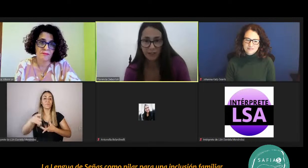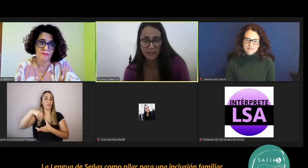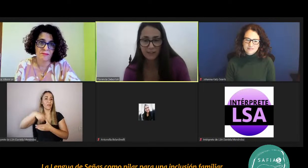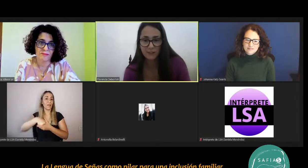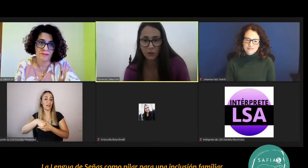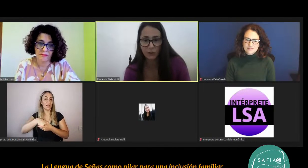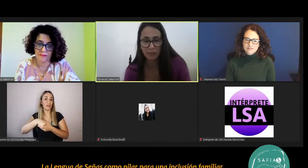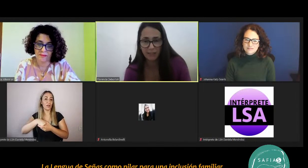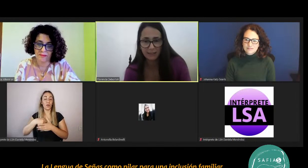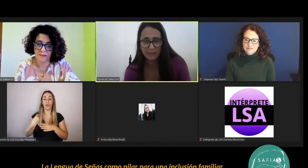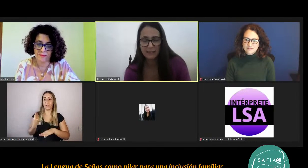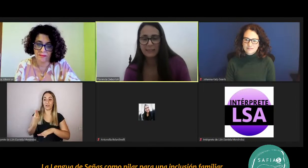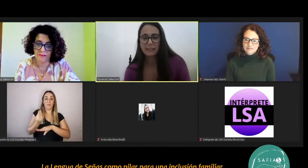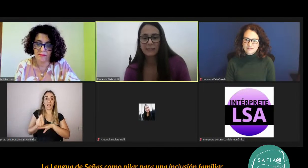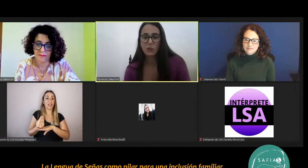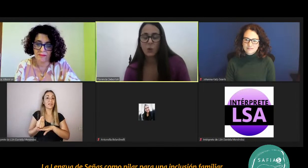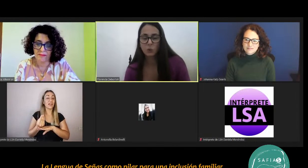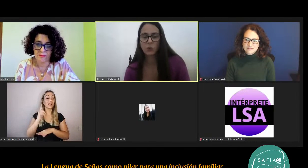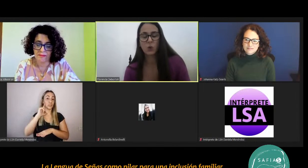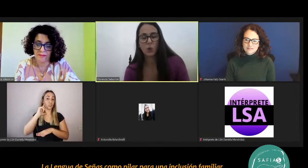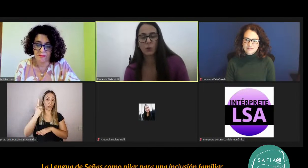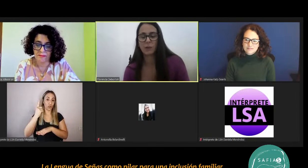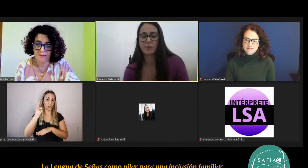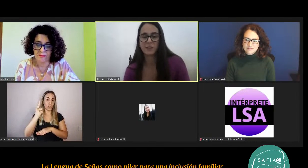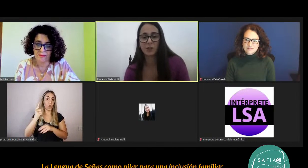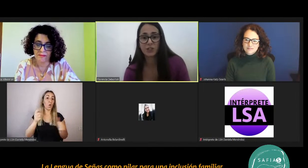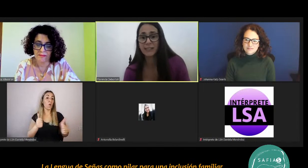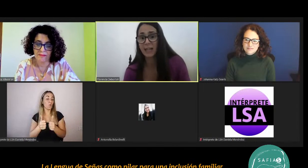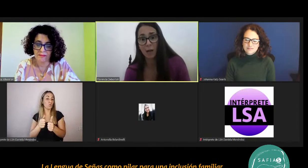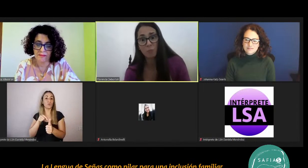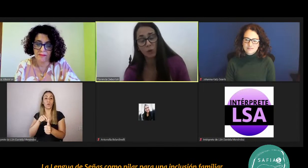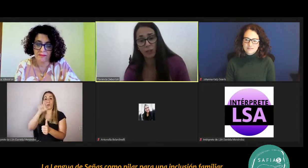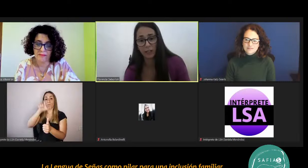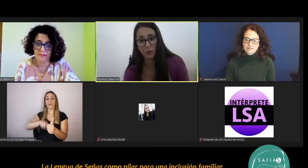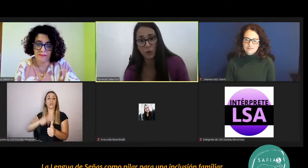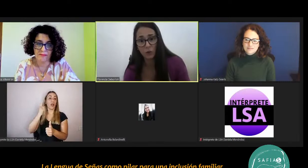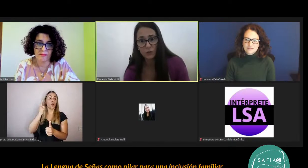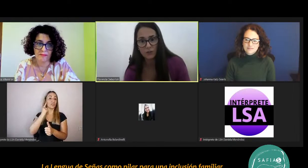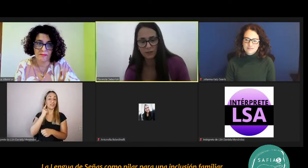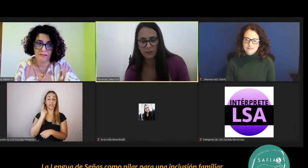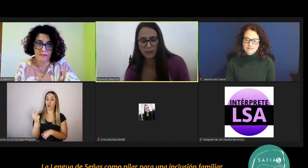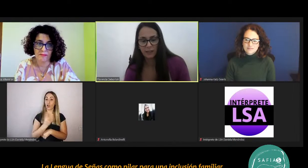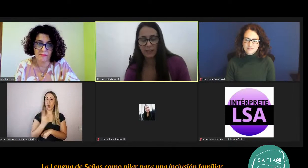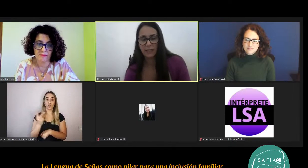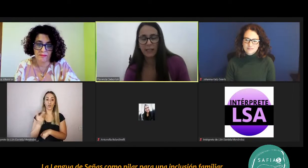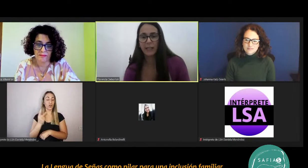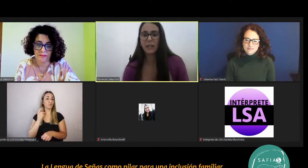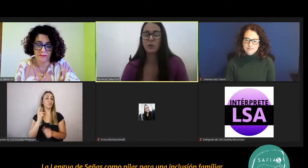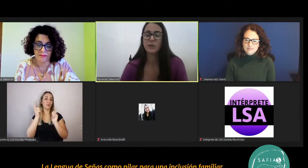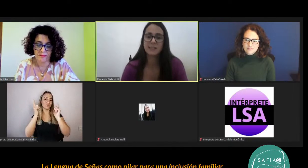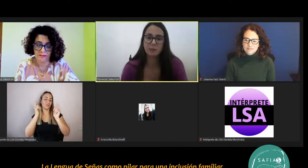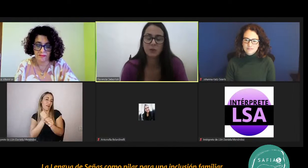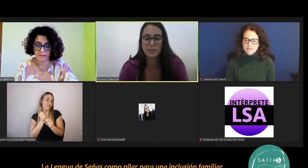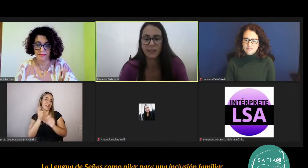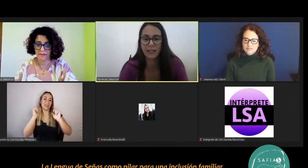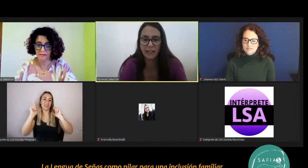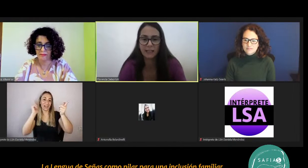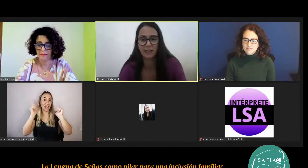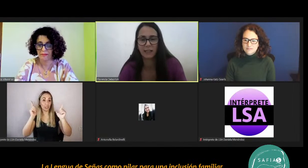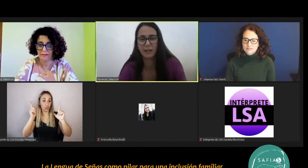un referente sordo también, junto con una persona oyente, ambos recreólogos, que lo